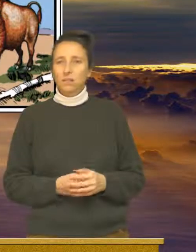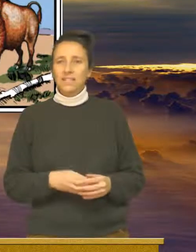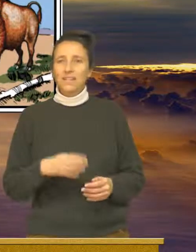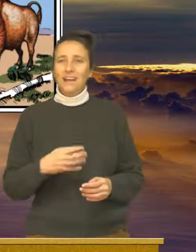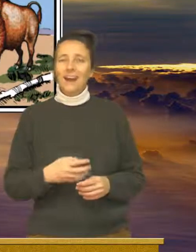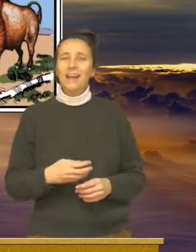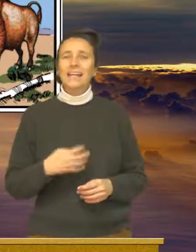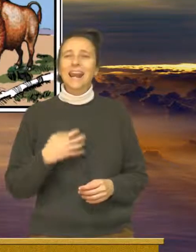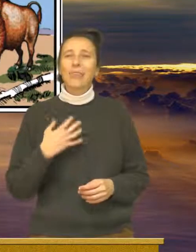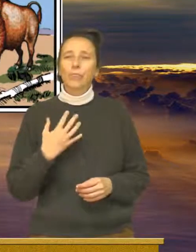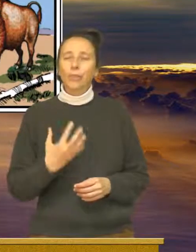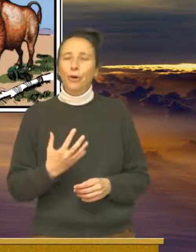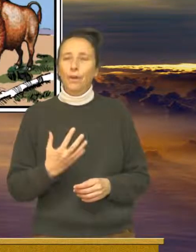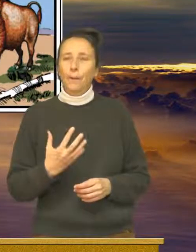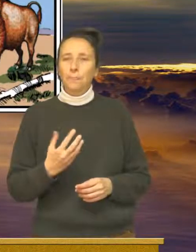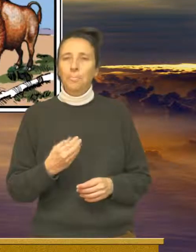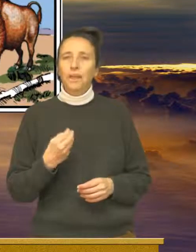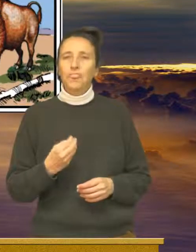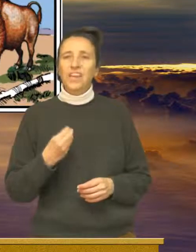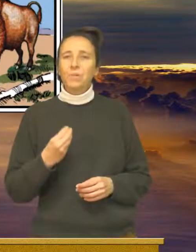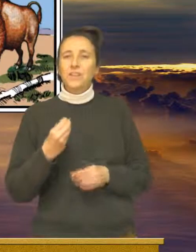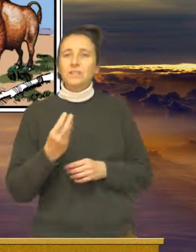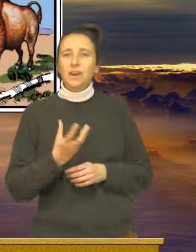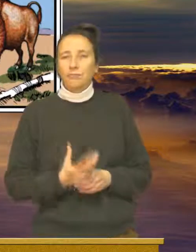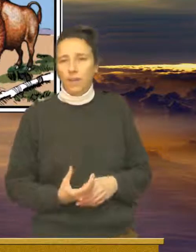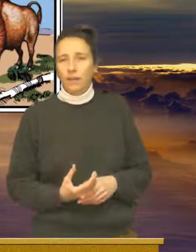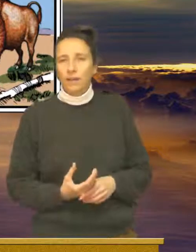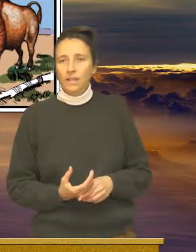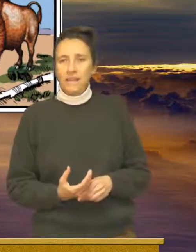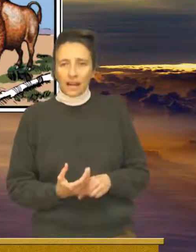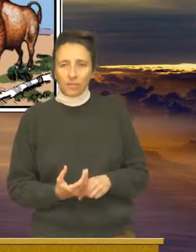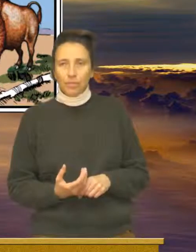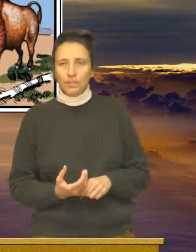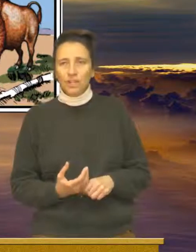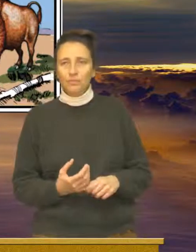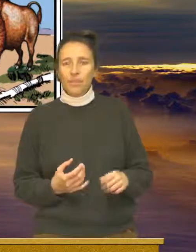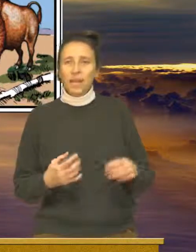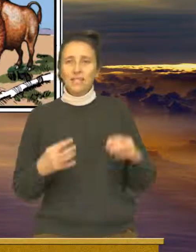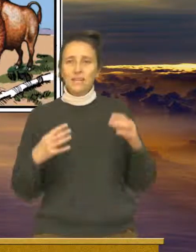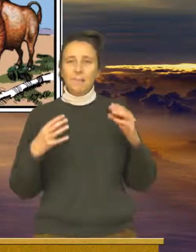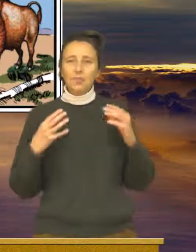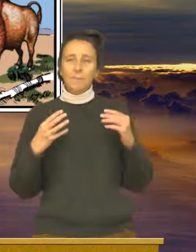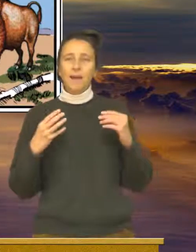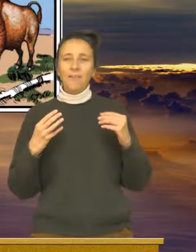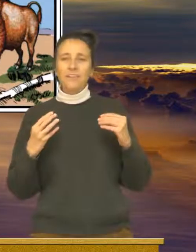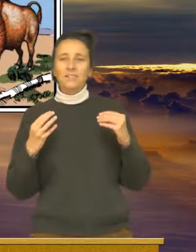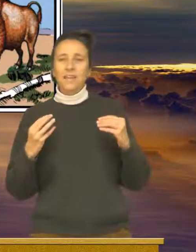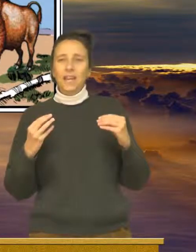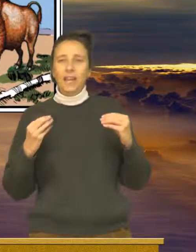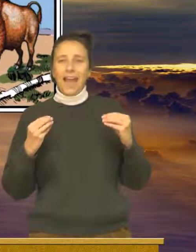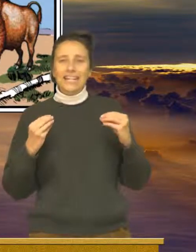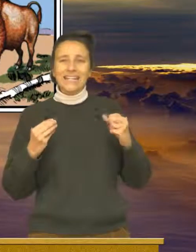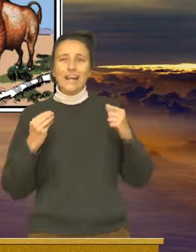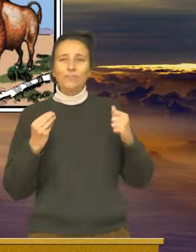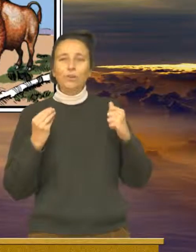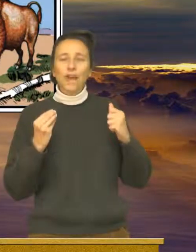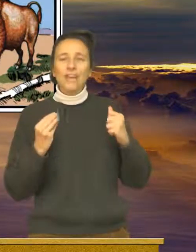las Escrituras, de dar razón de nuestra fe. Y dar razón significa que seamos capaces